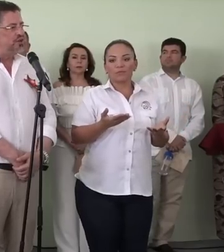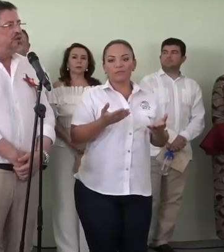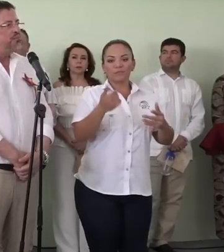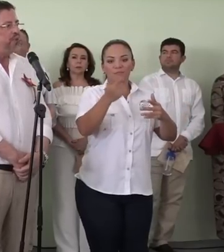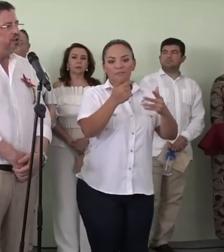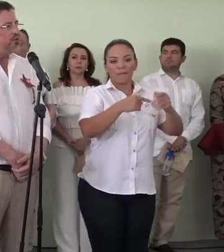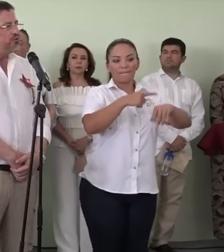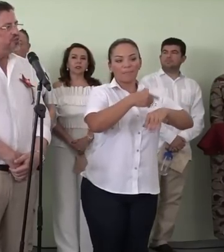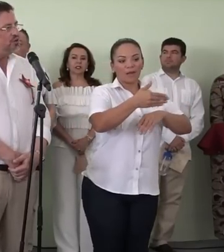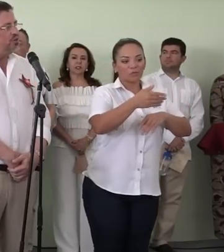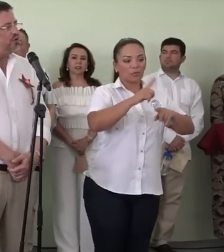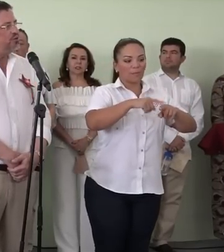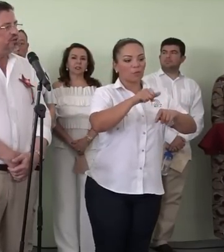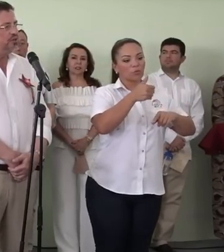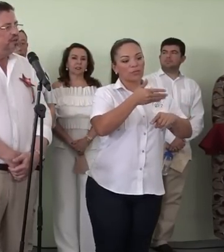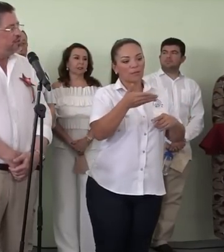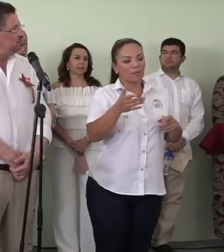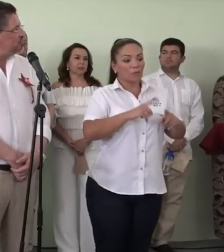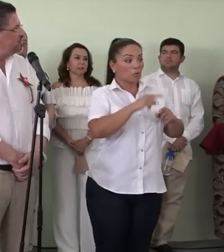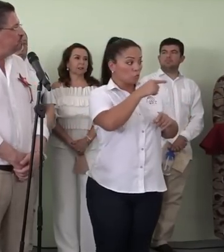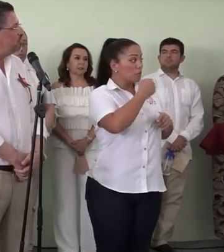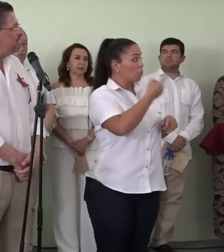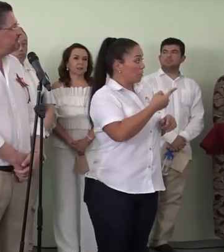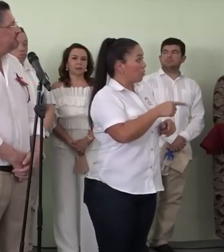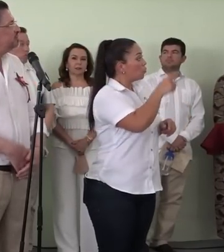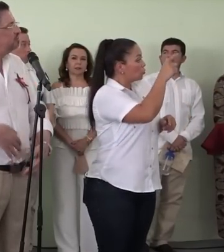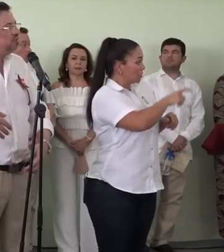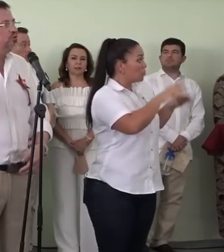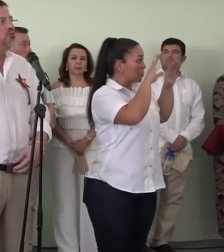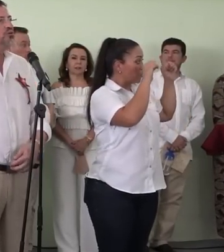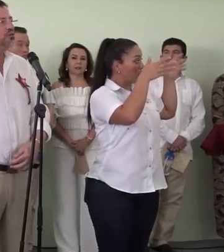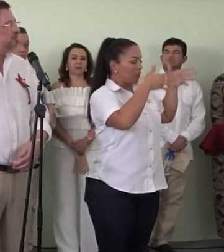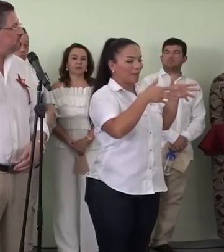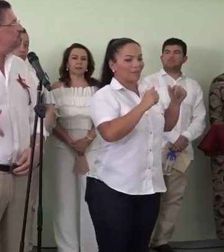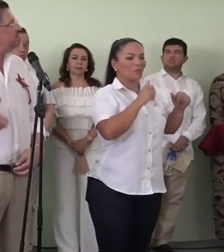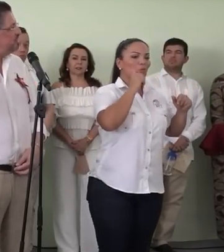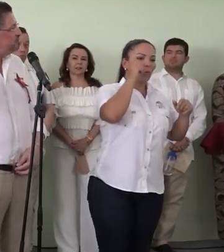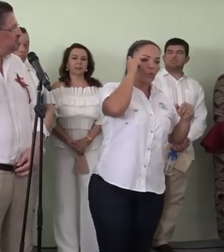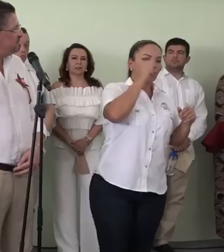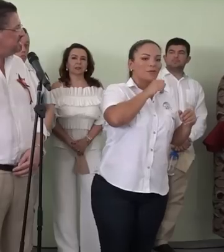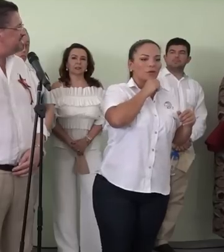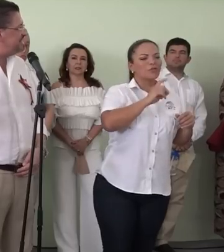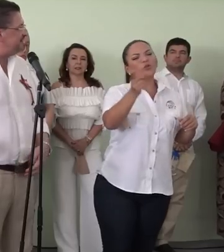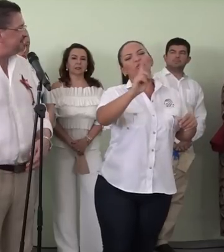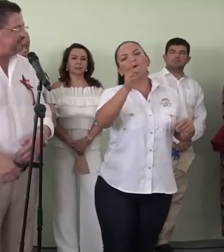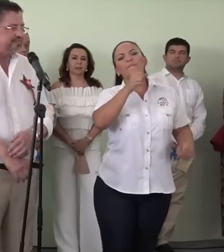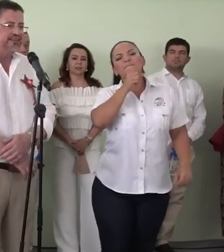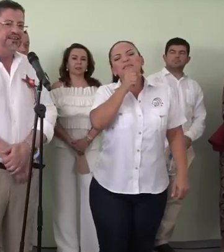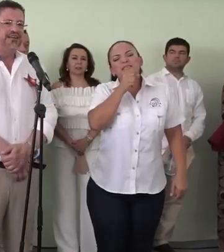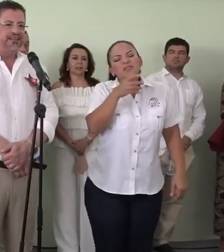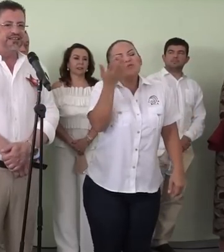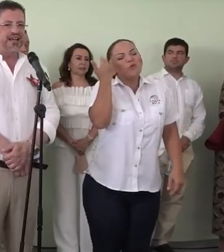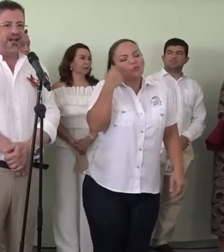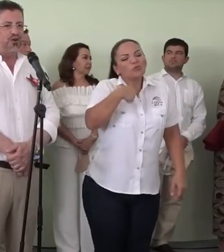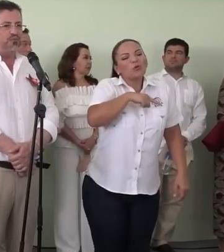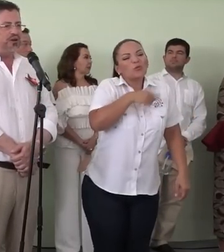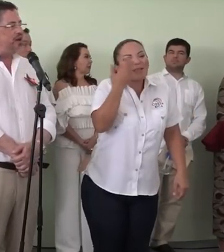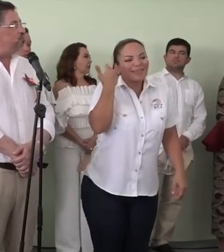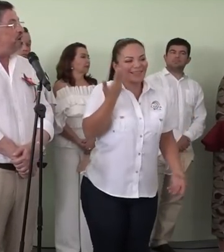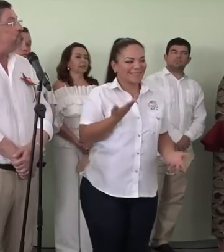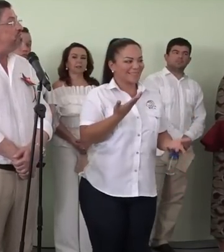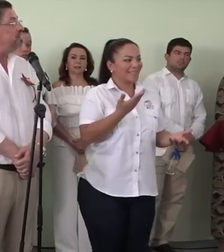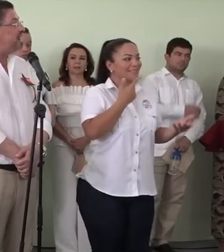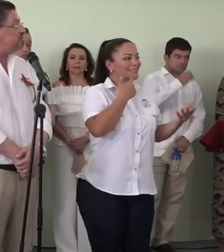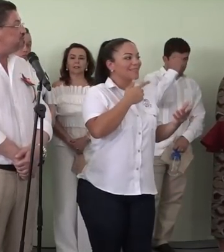elementos, pero usted lo dijo, y usted es muy diplomático, los adultos mayores, los viejillos y viejillas de antes decían al hombre,